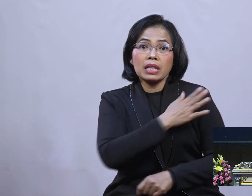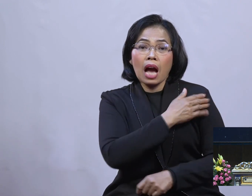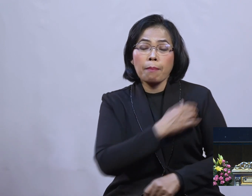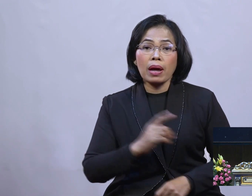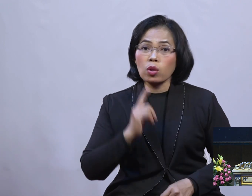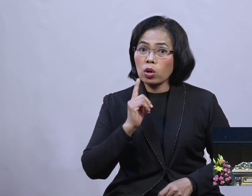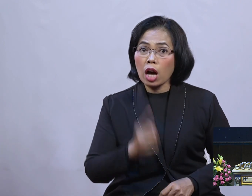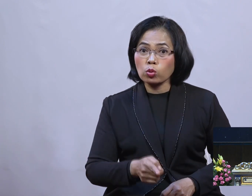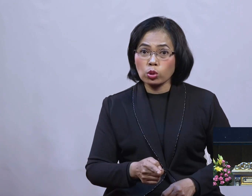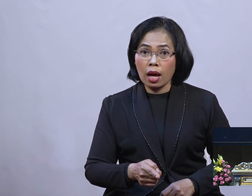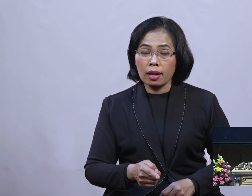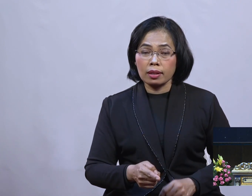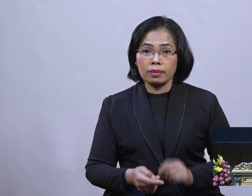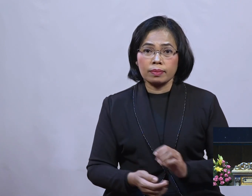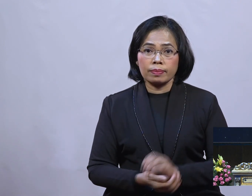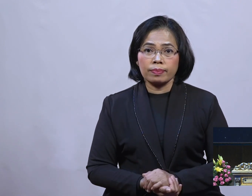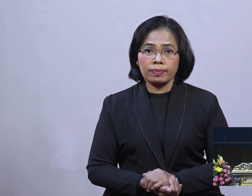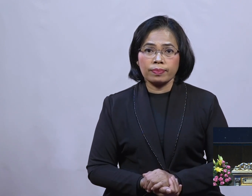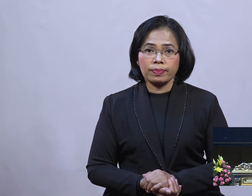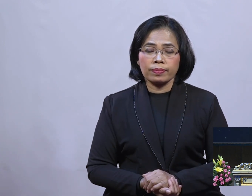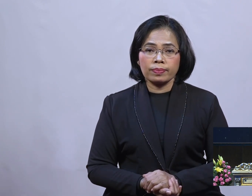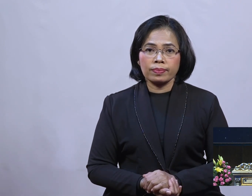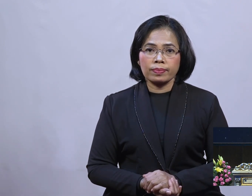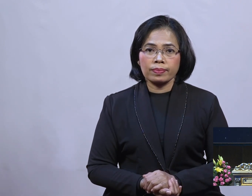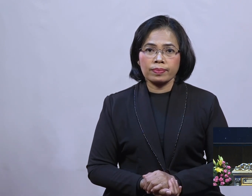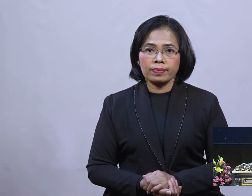kemutlakan is not a choice emas